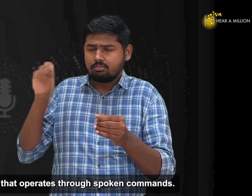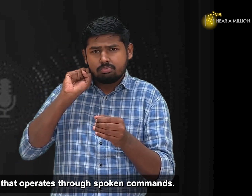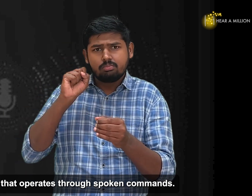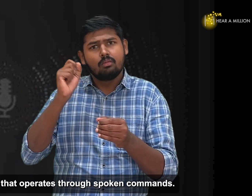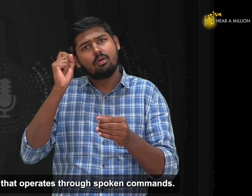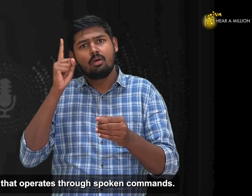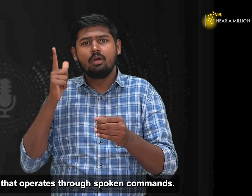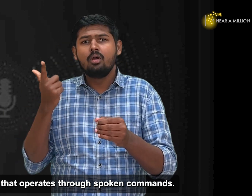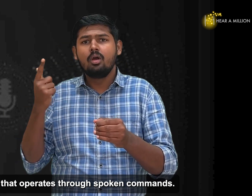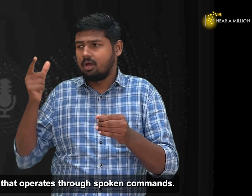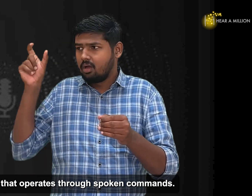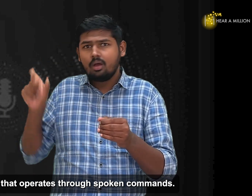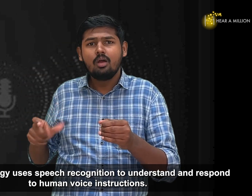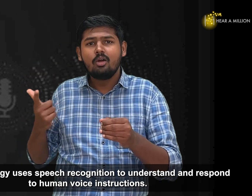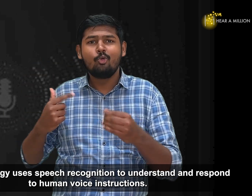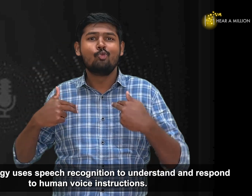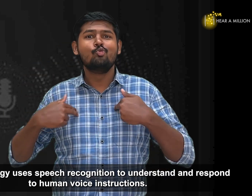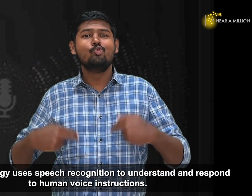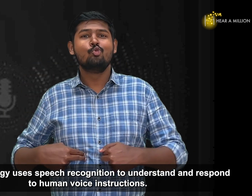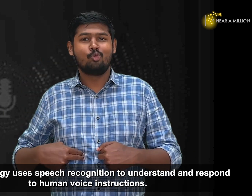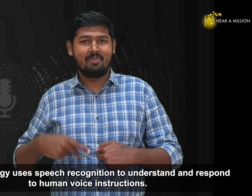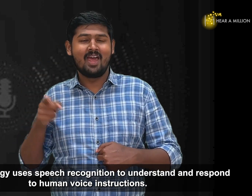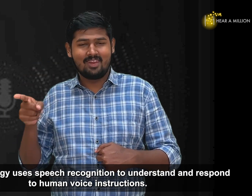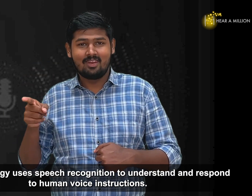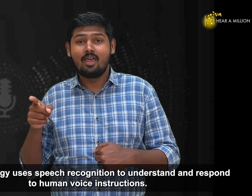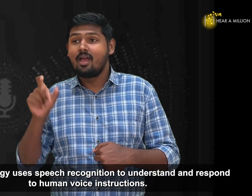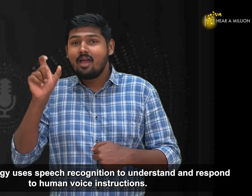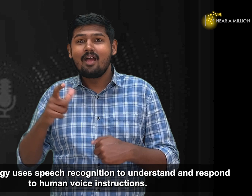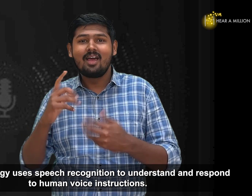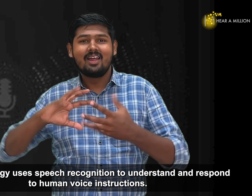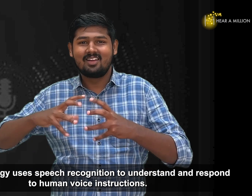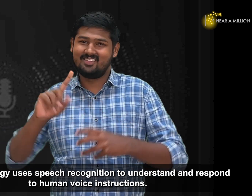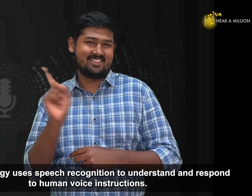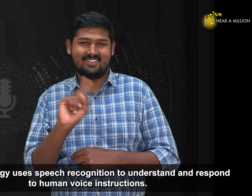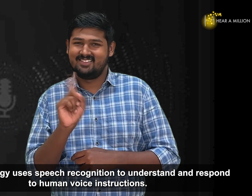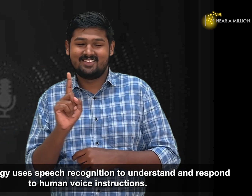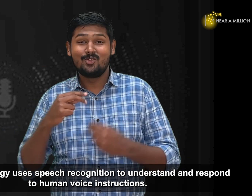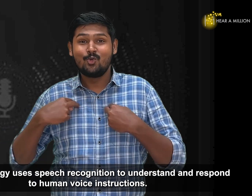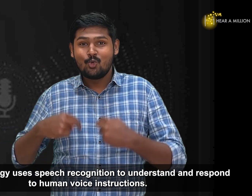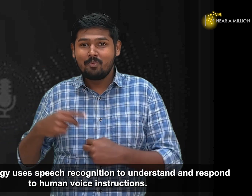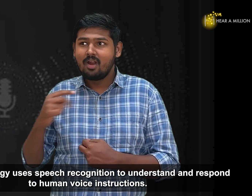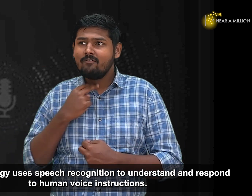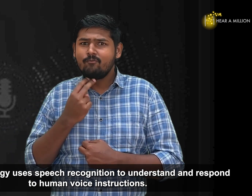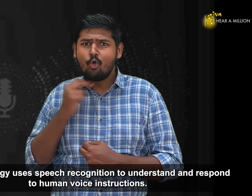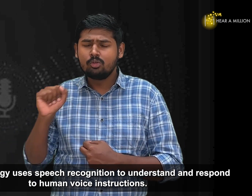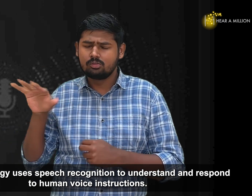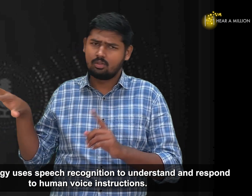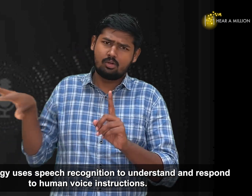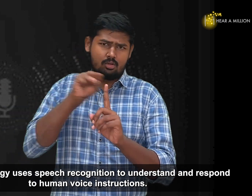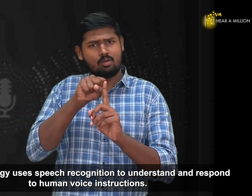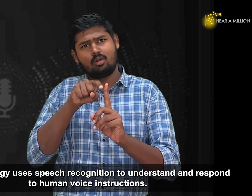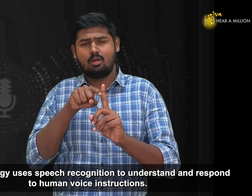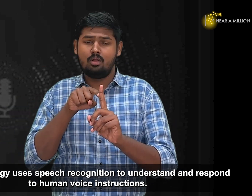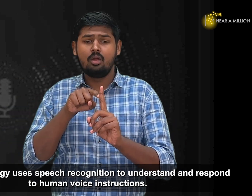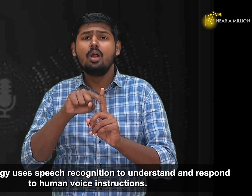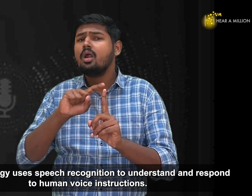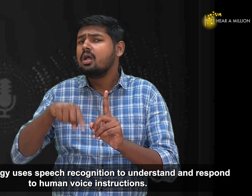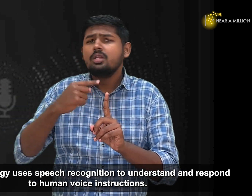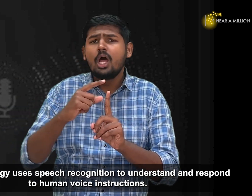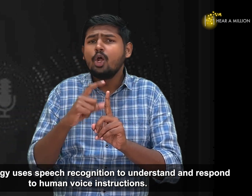यह टेक्नोलॉजी मानव आवाज़ निर्देशों को समझने और उनका जवाब देने के लिए स्पीच रिकग्निशन